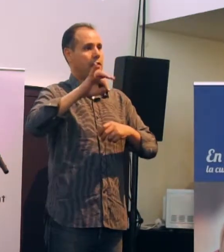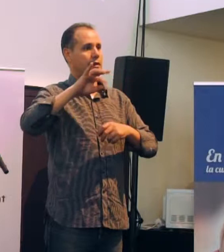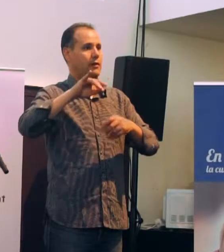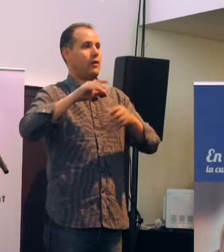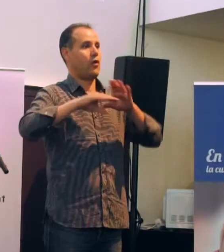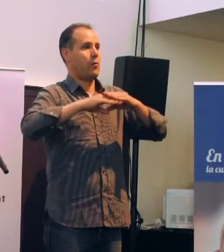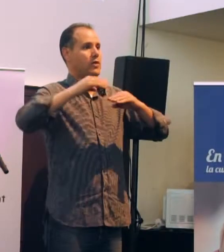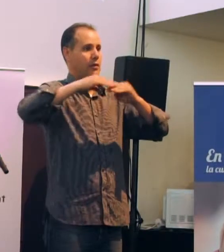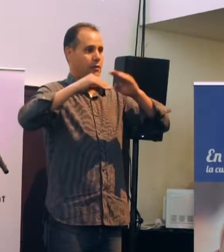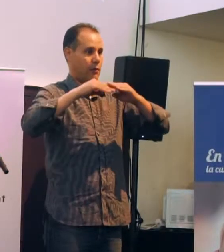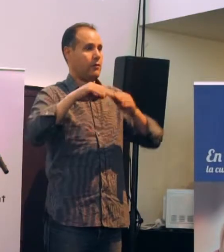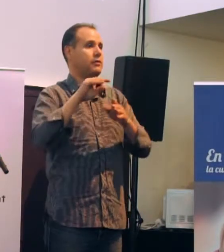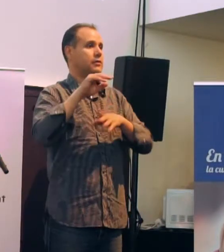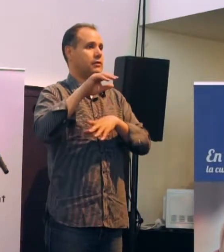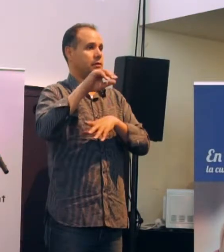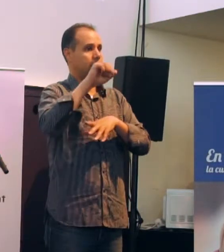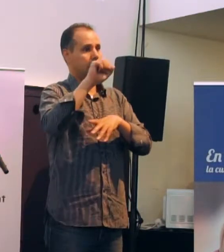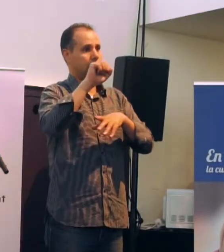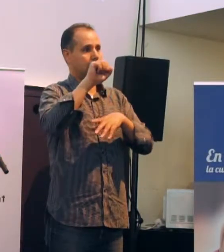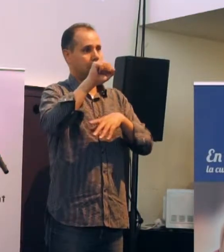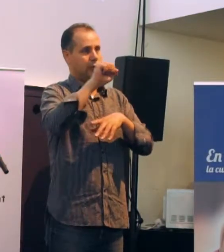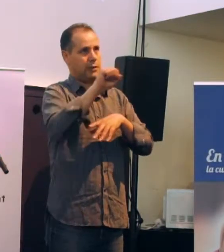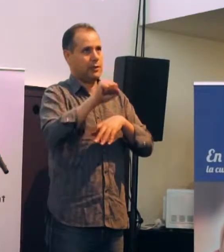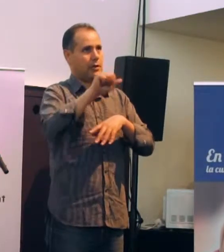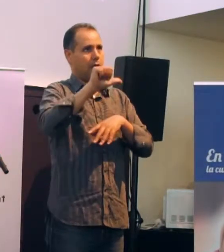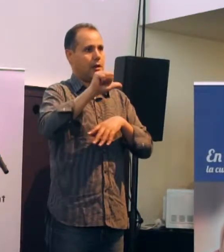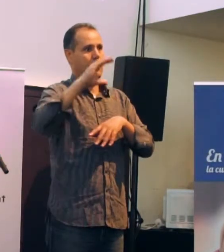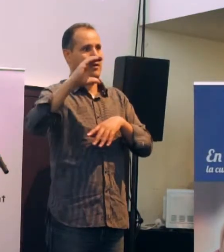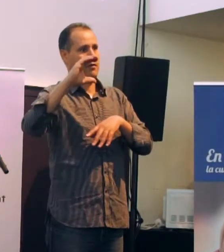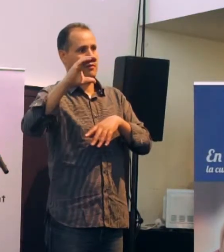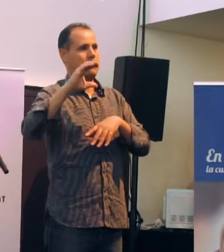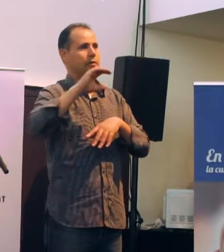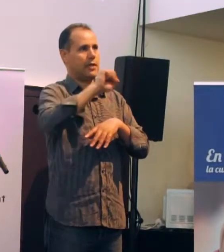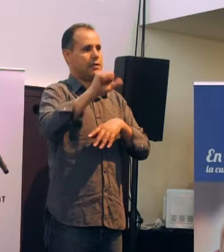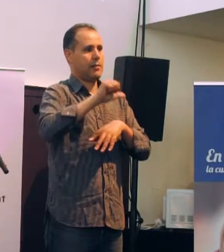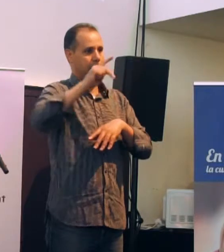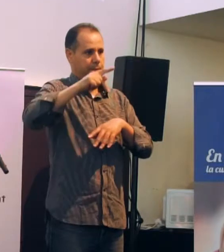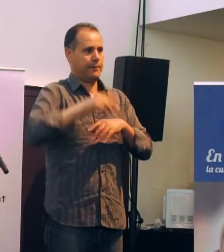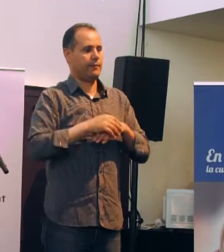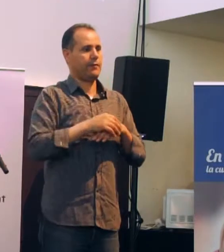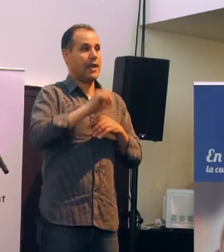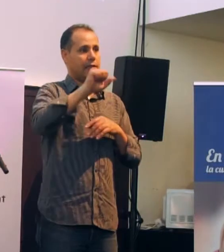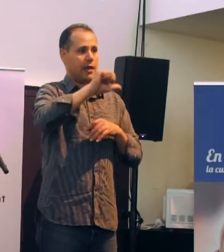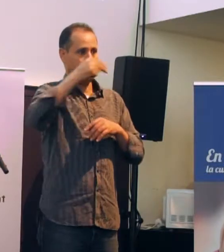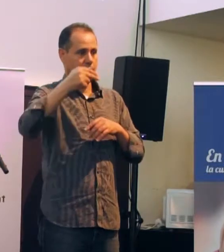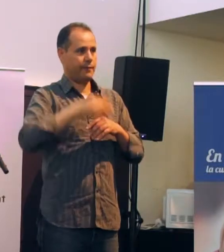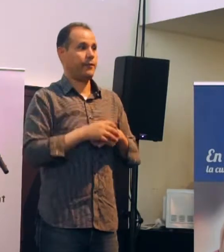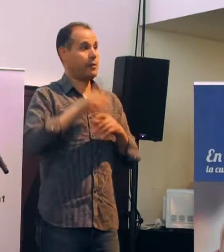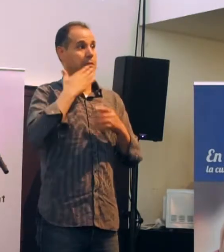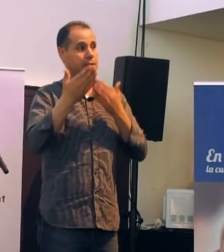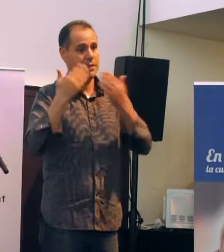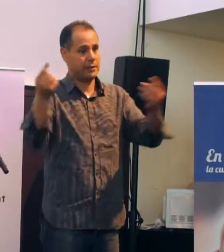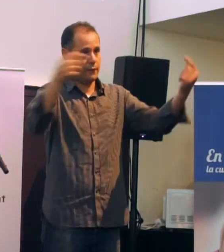président du SNAC, syndicat national des auteurs-compositeurs. Je tiens donc à les remercier pour leur participation et pour leur présence dès ce